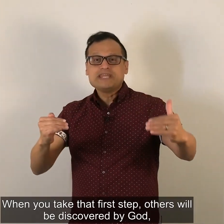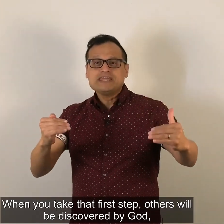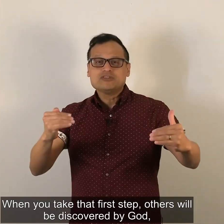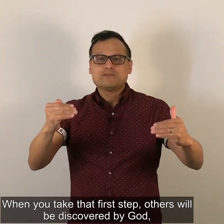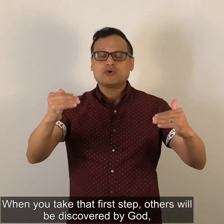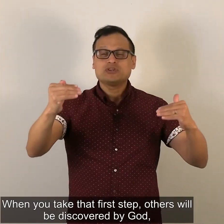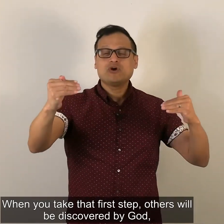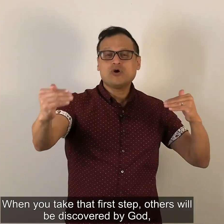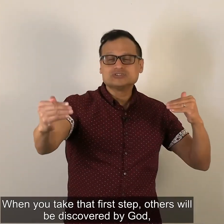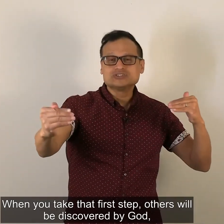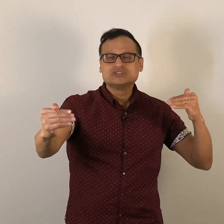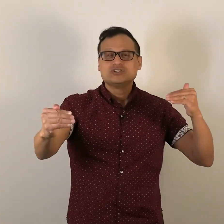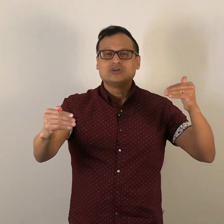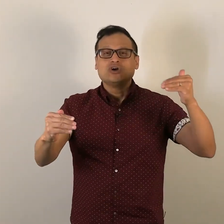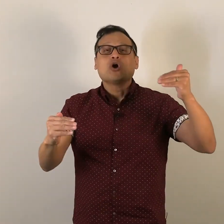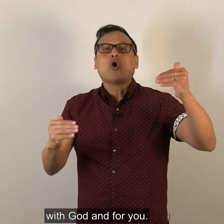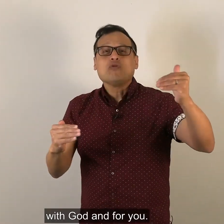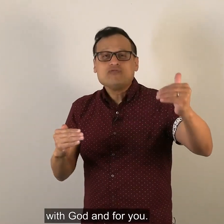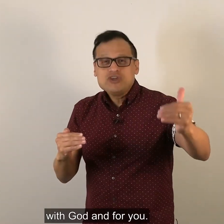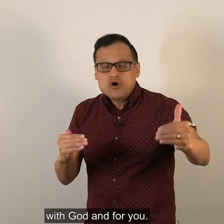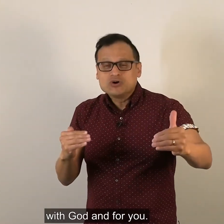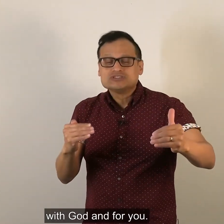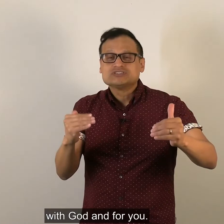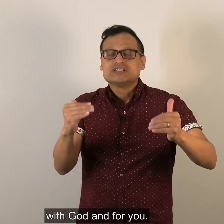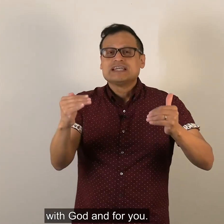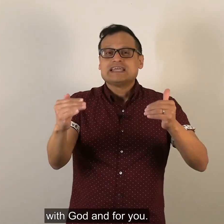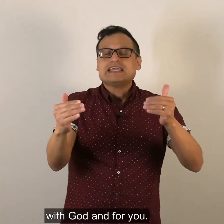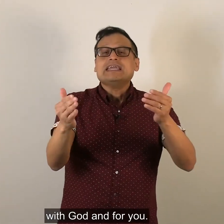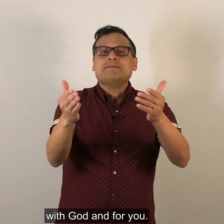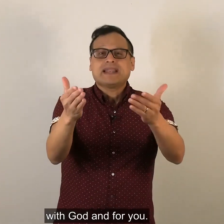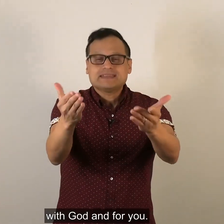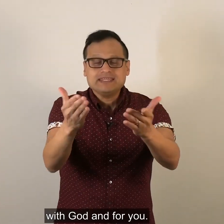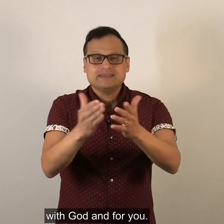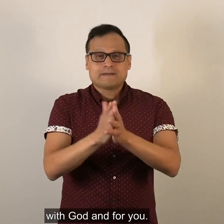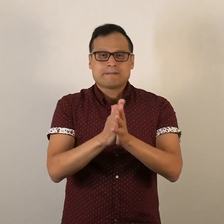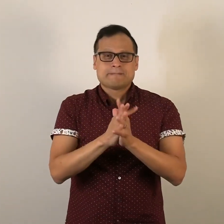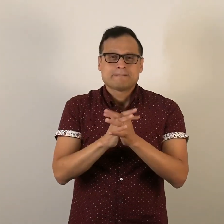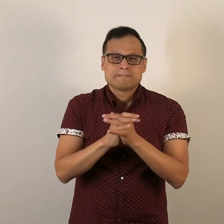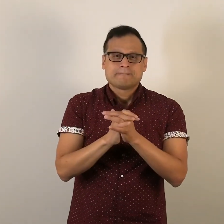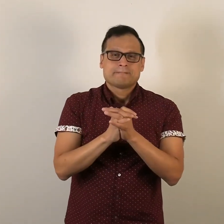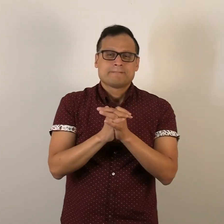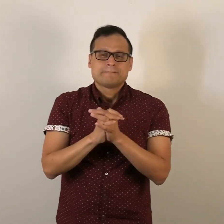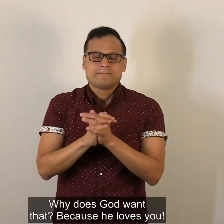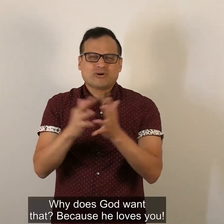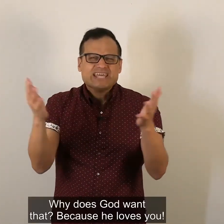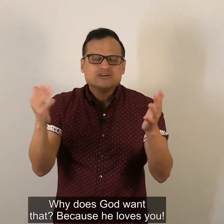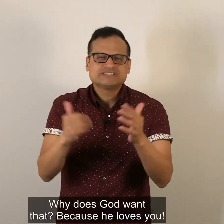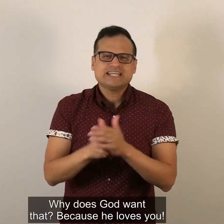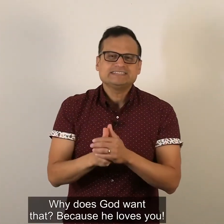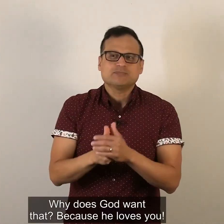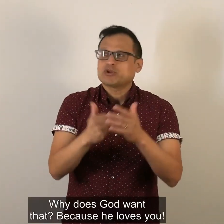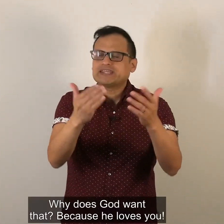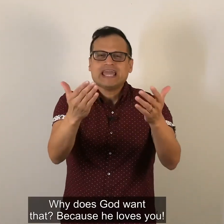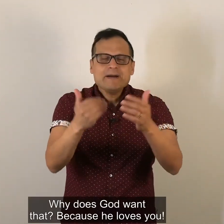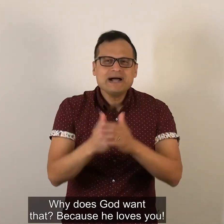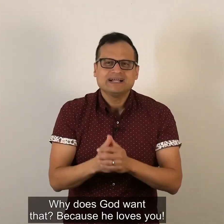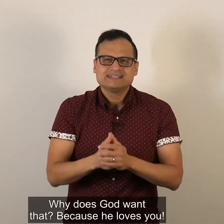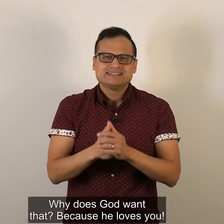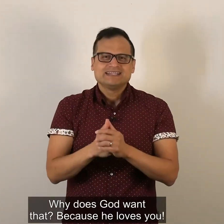descubriendo por Dios, con Dios y para ti. ¿Por qué Dios quiere eso? Porque te ama.